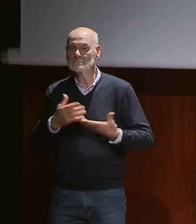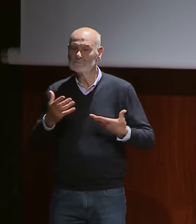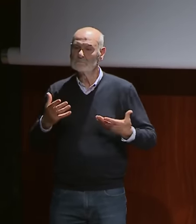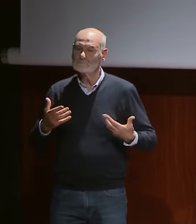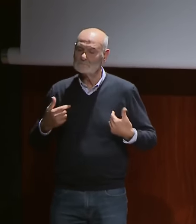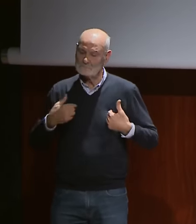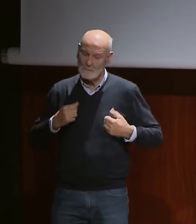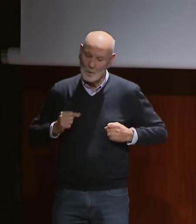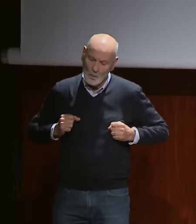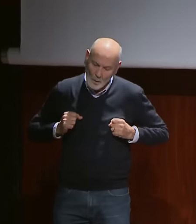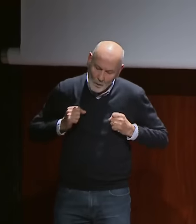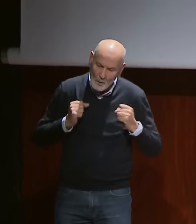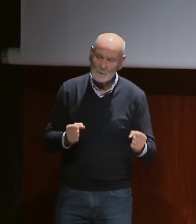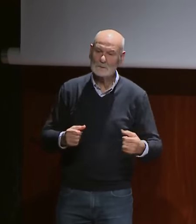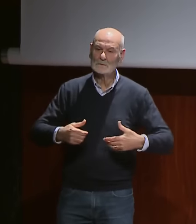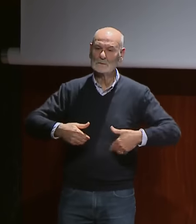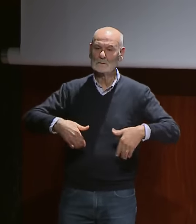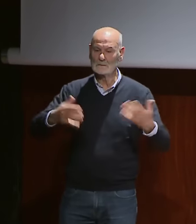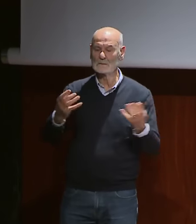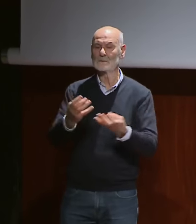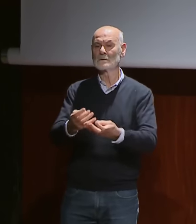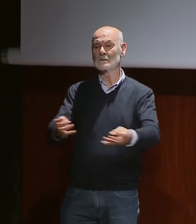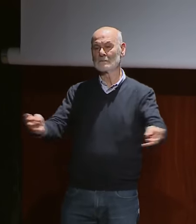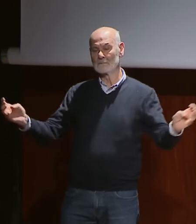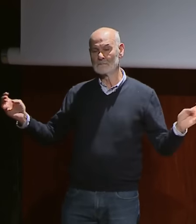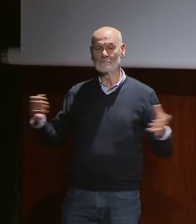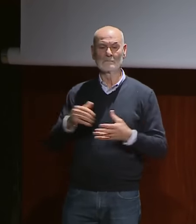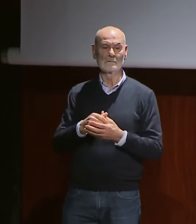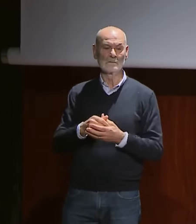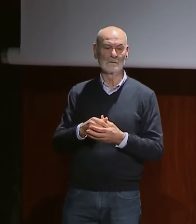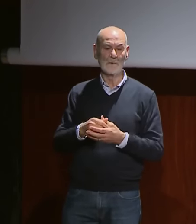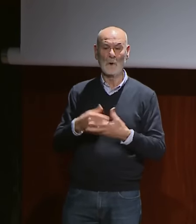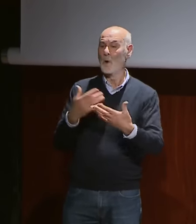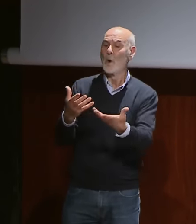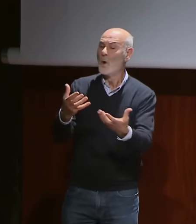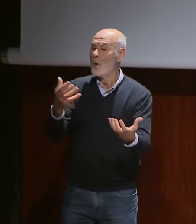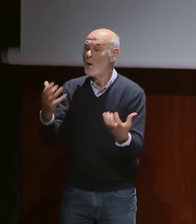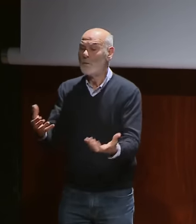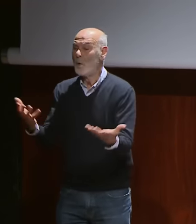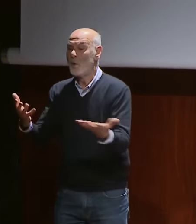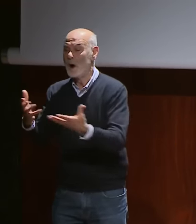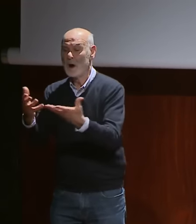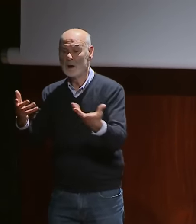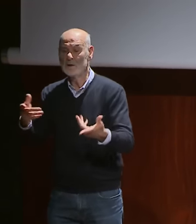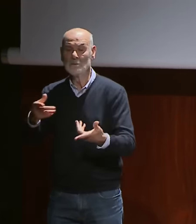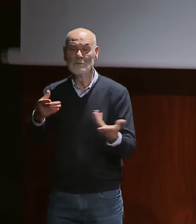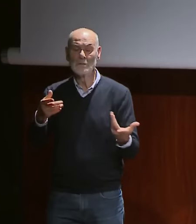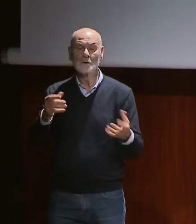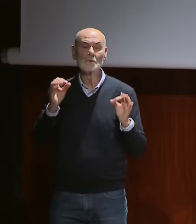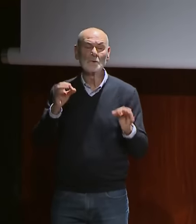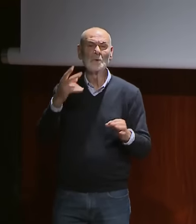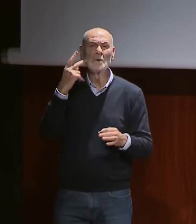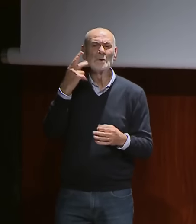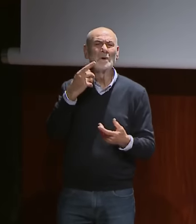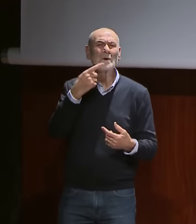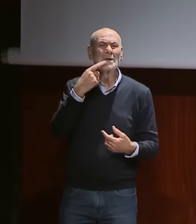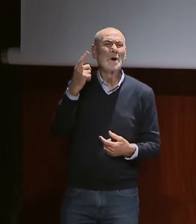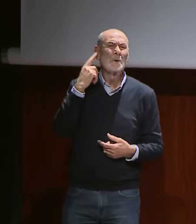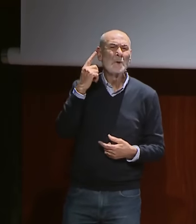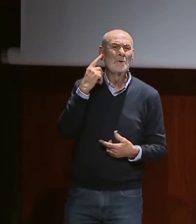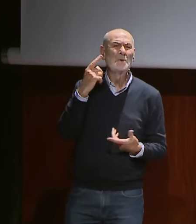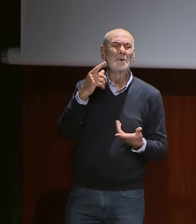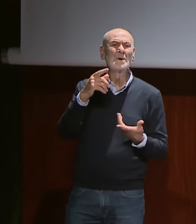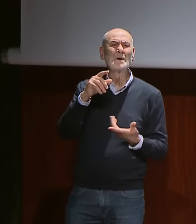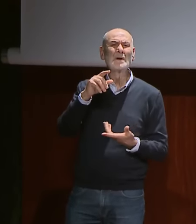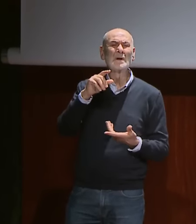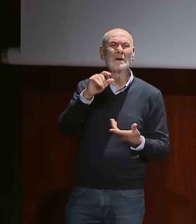je vais faire après? Enfin, c'était vraiment un vrai cauchemar. Mais bon, j'ai persévéré, j'ai continué. J'ai vu avec eux